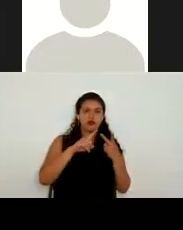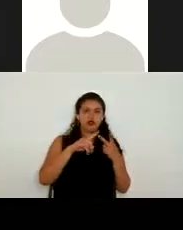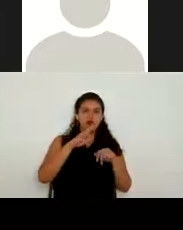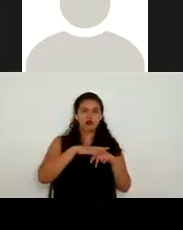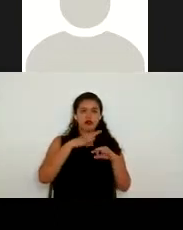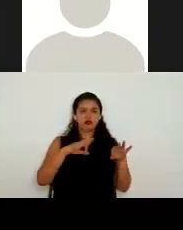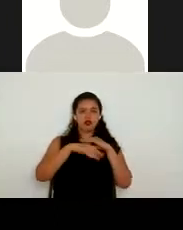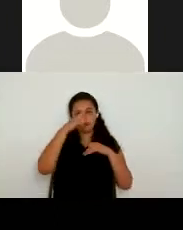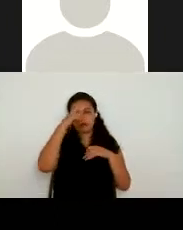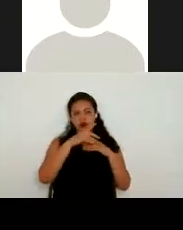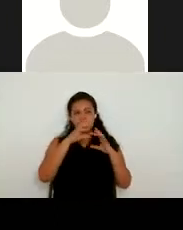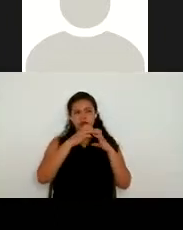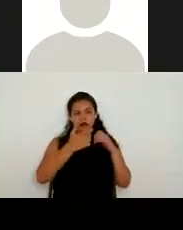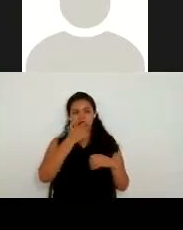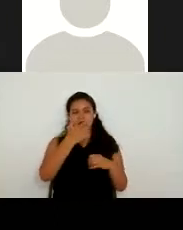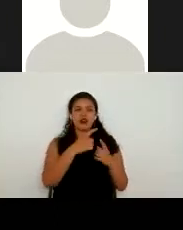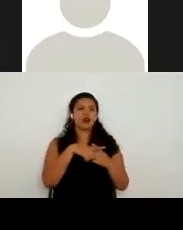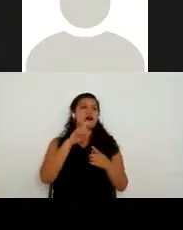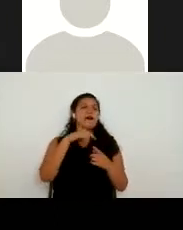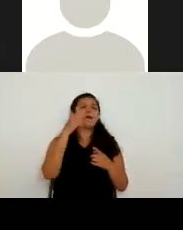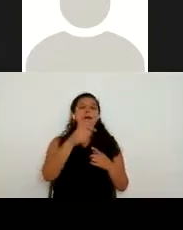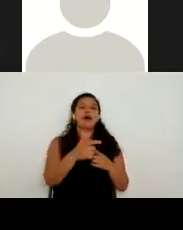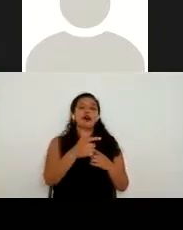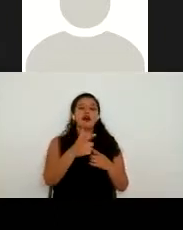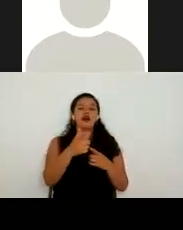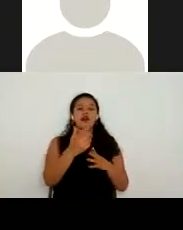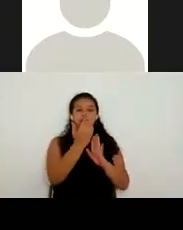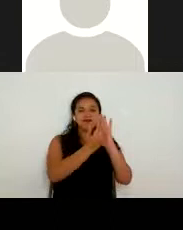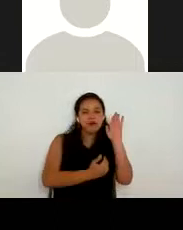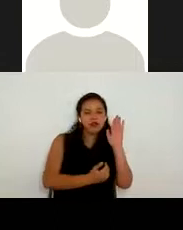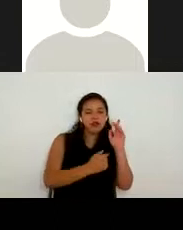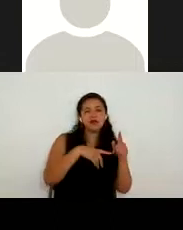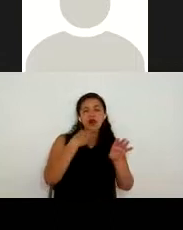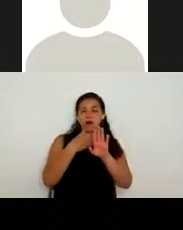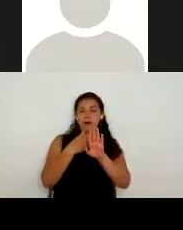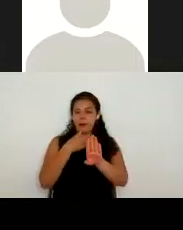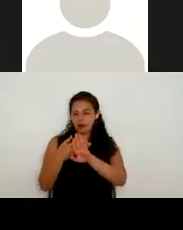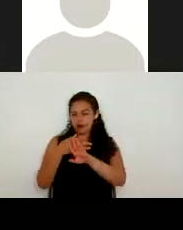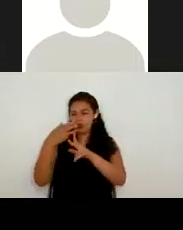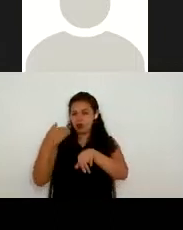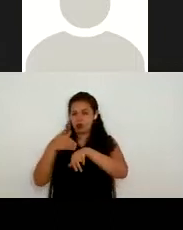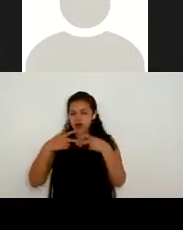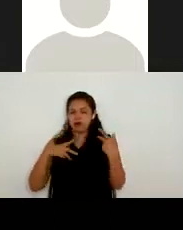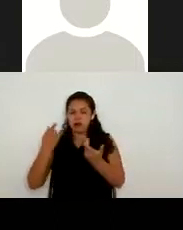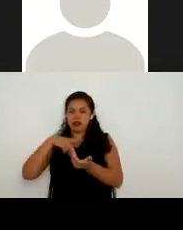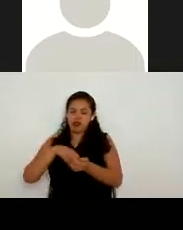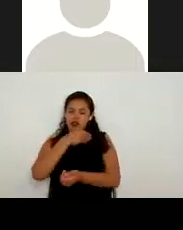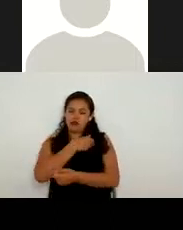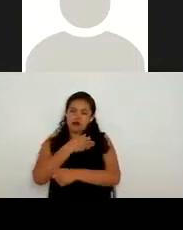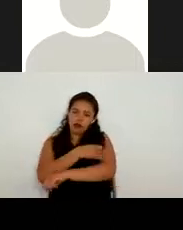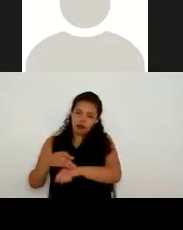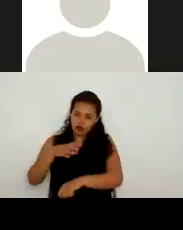el número de salarios mínimos contra el número de integrantes por familia la vivienda